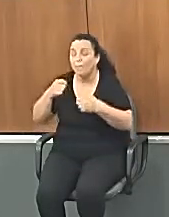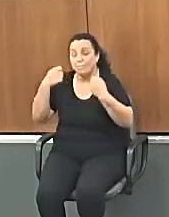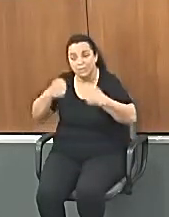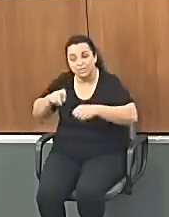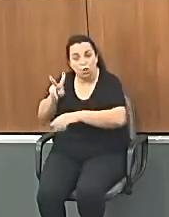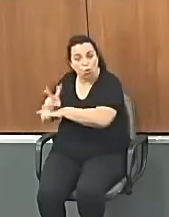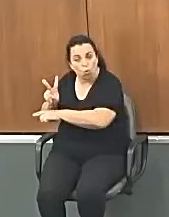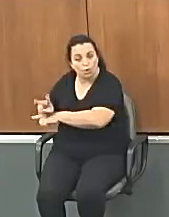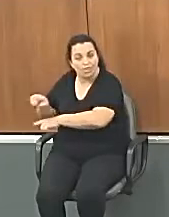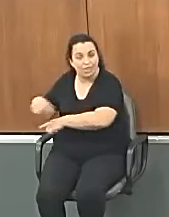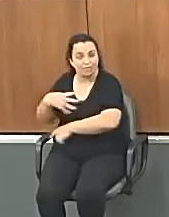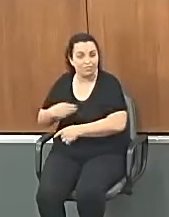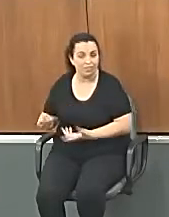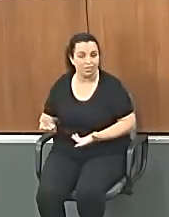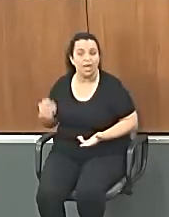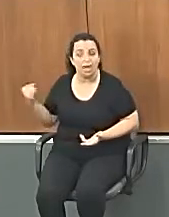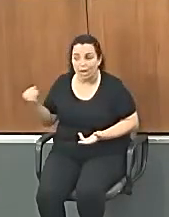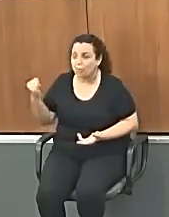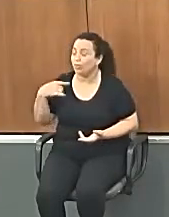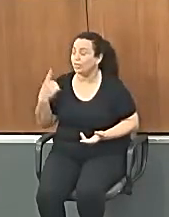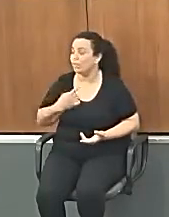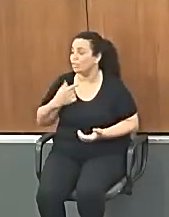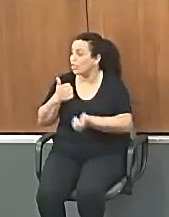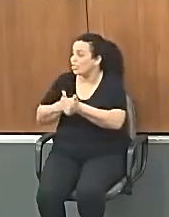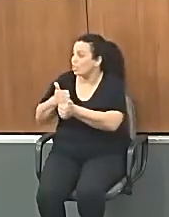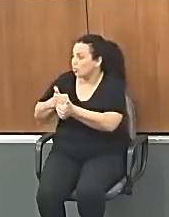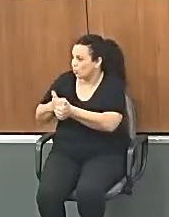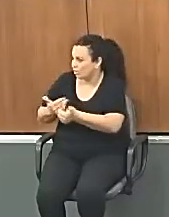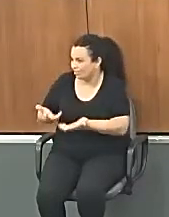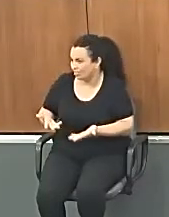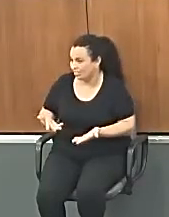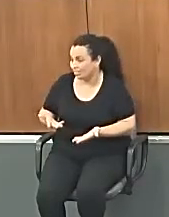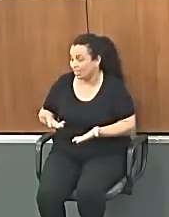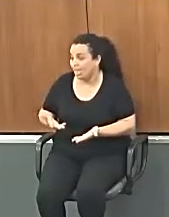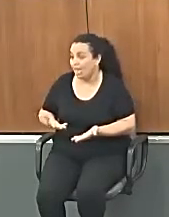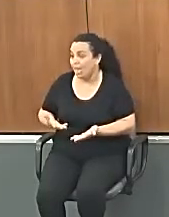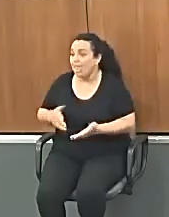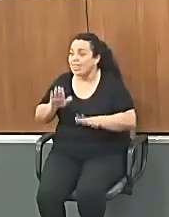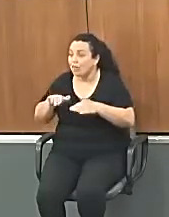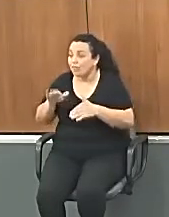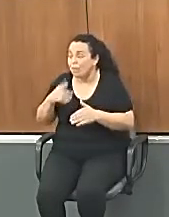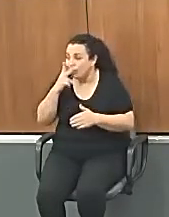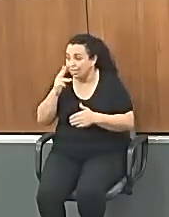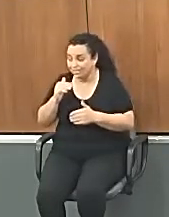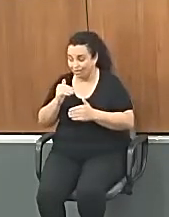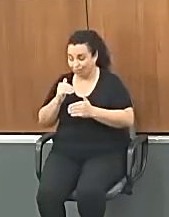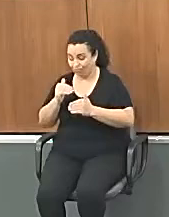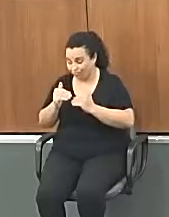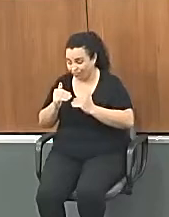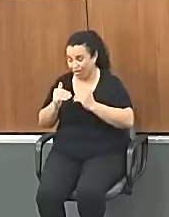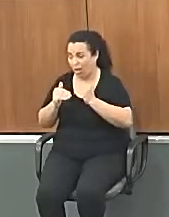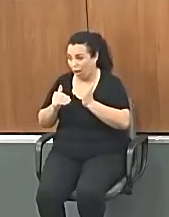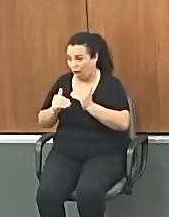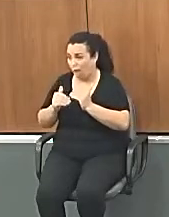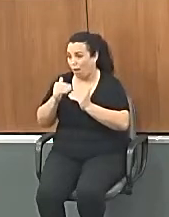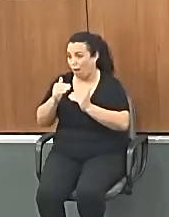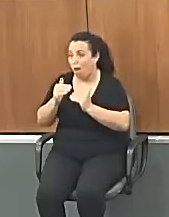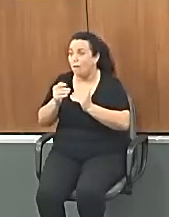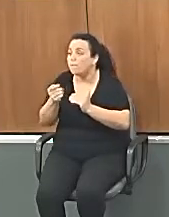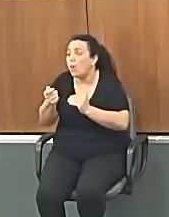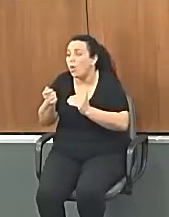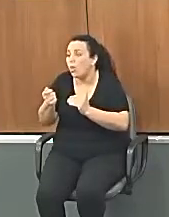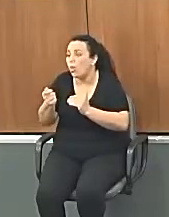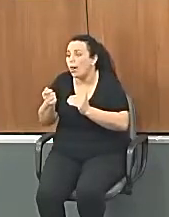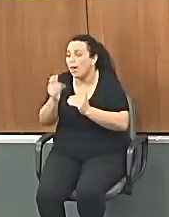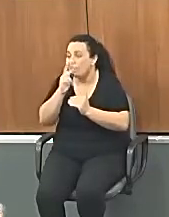importante essa luta nossa e apesar de avançarmos pouco e tem hora que dá vontade de desanimar né mas nós não